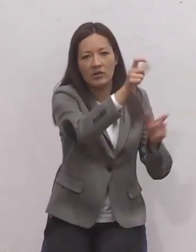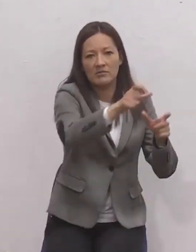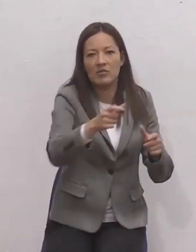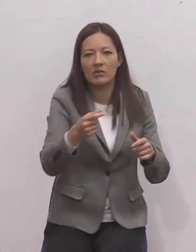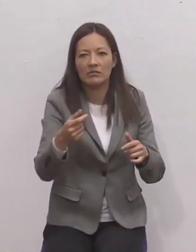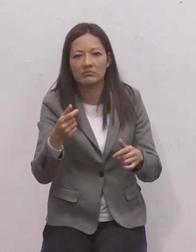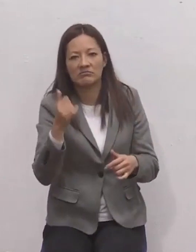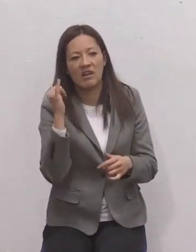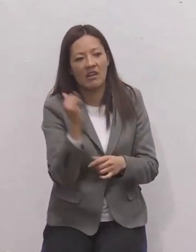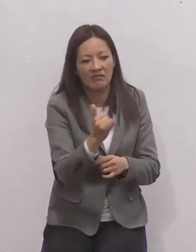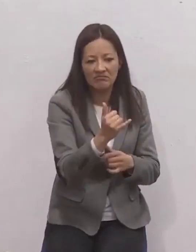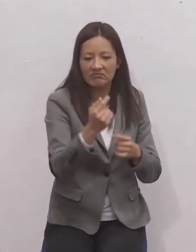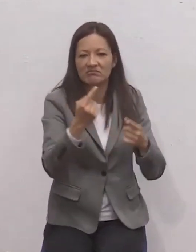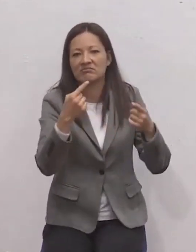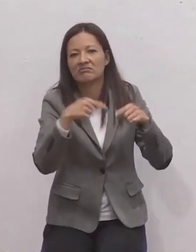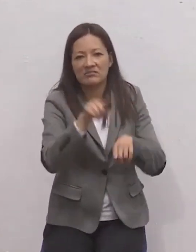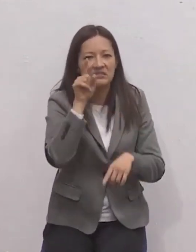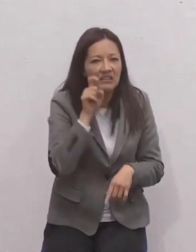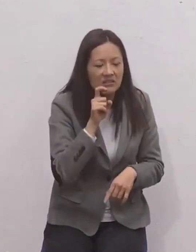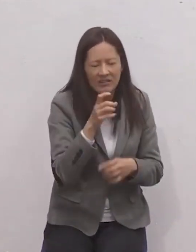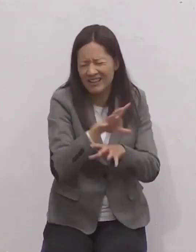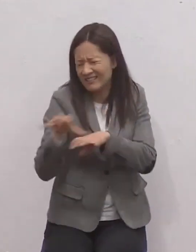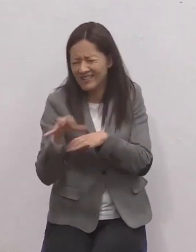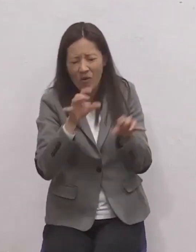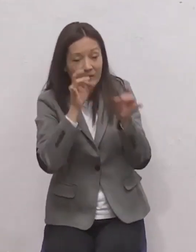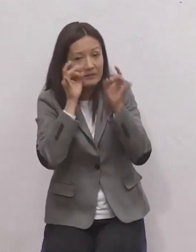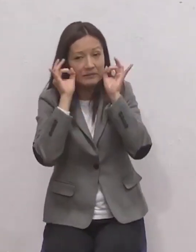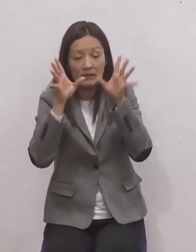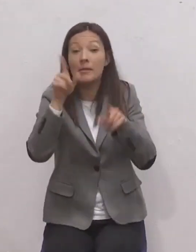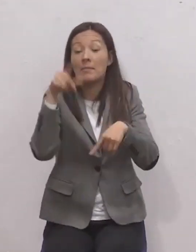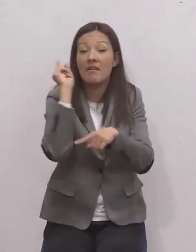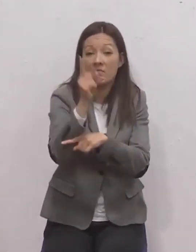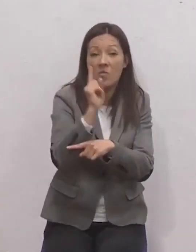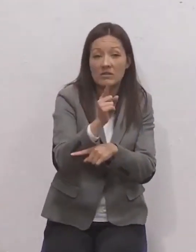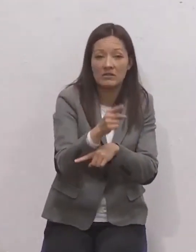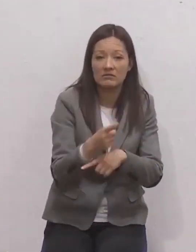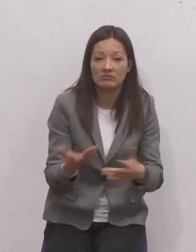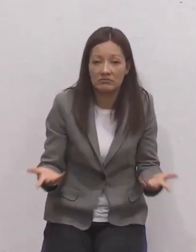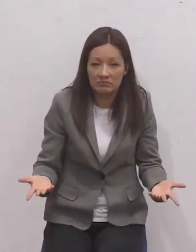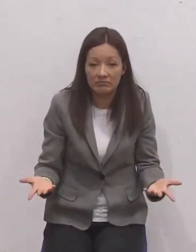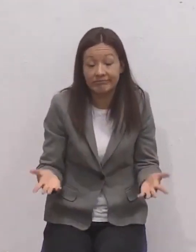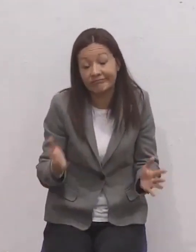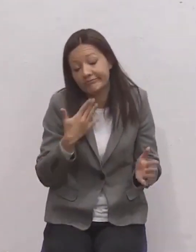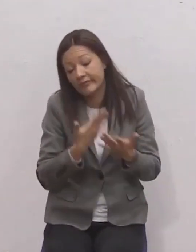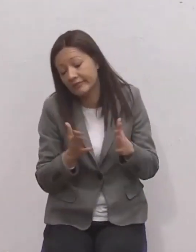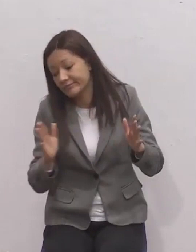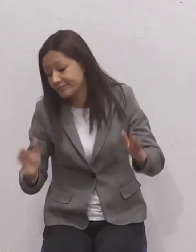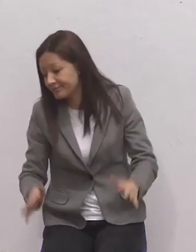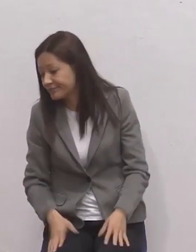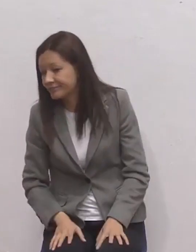ilícitas, para aprovecharse, para hacer las cosas más horrorosas, para hacer política. Bueno,